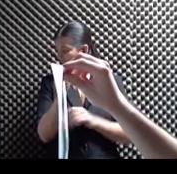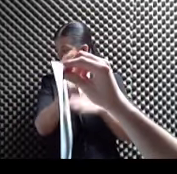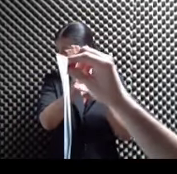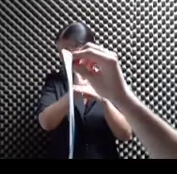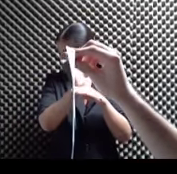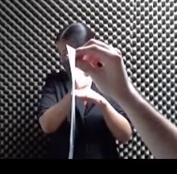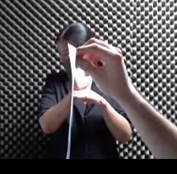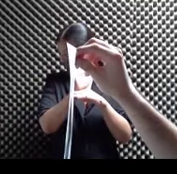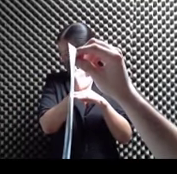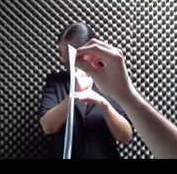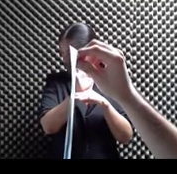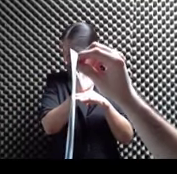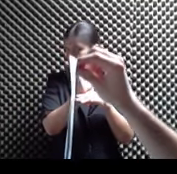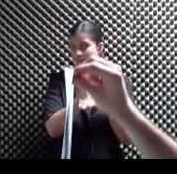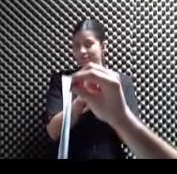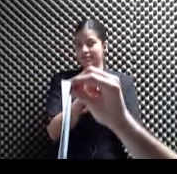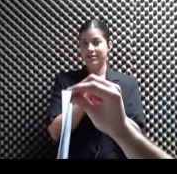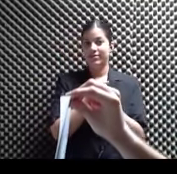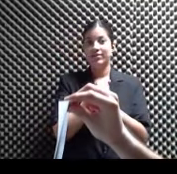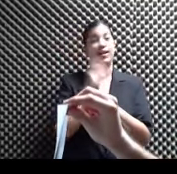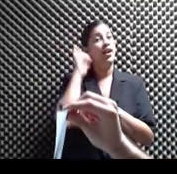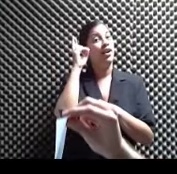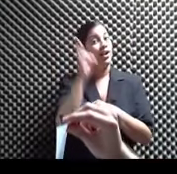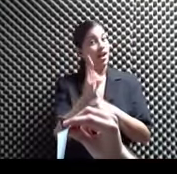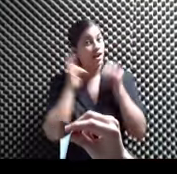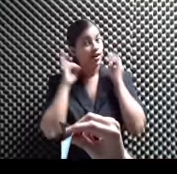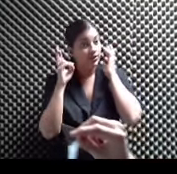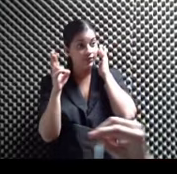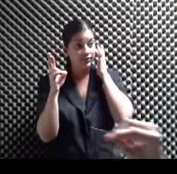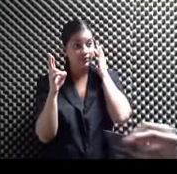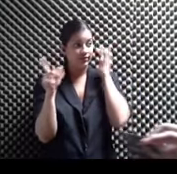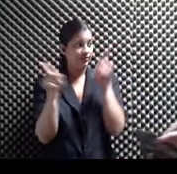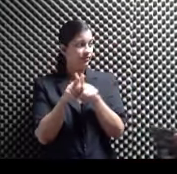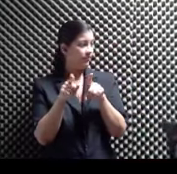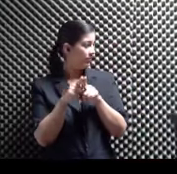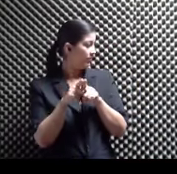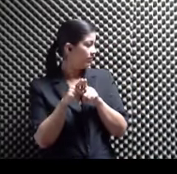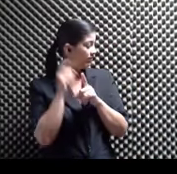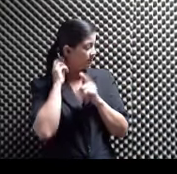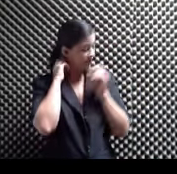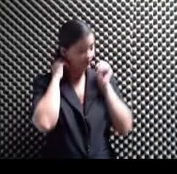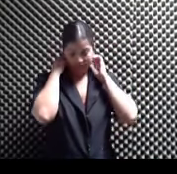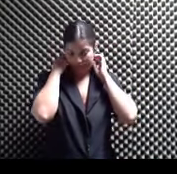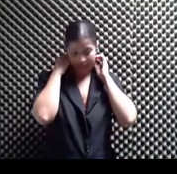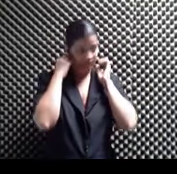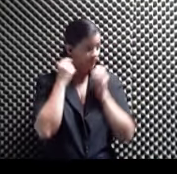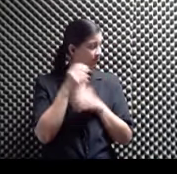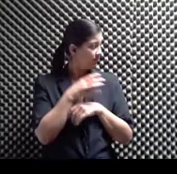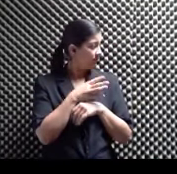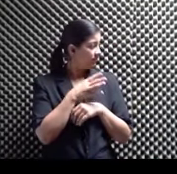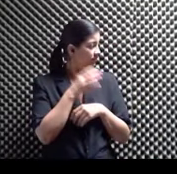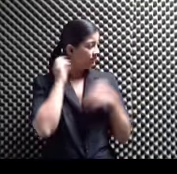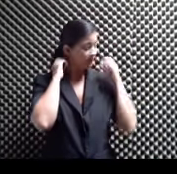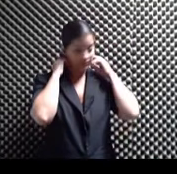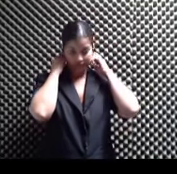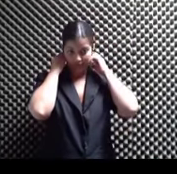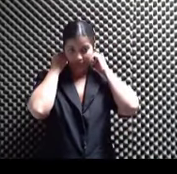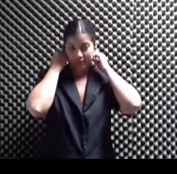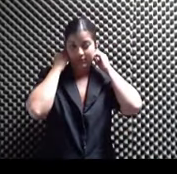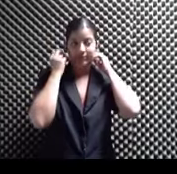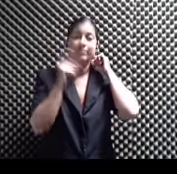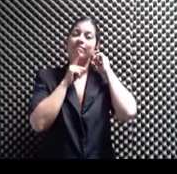cine, en el campo de la radio, porque en el campo de la publicación. Y eso